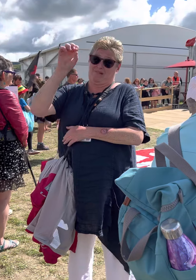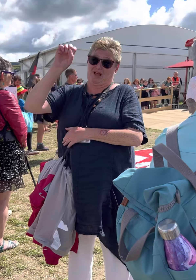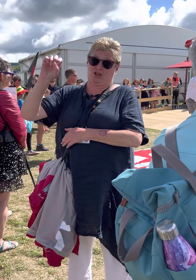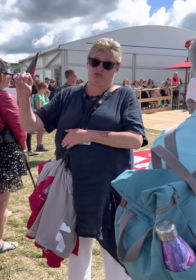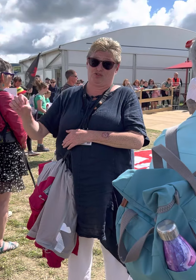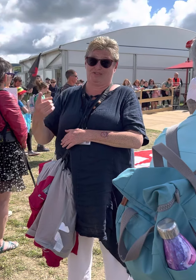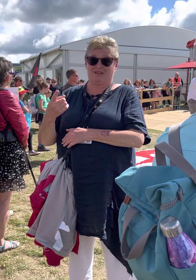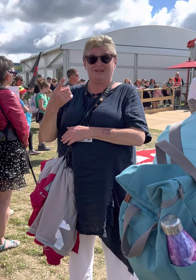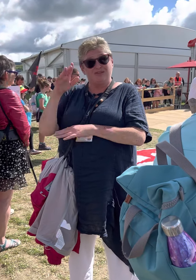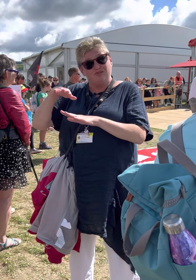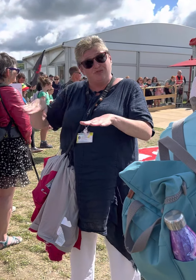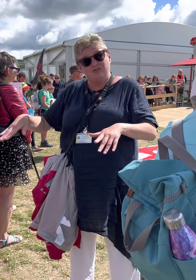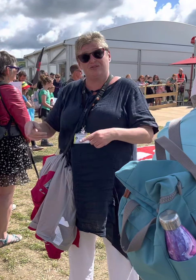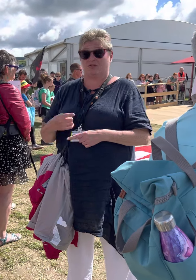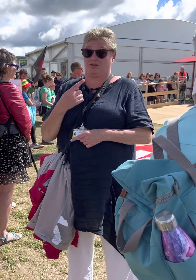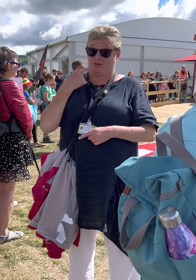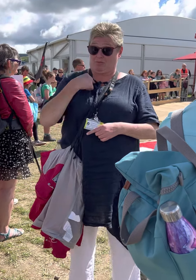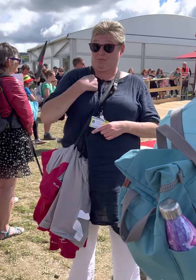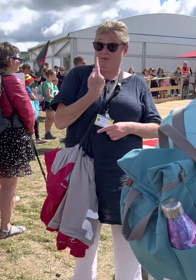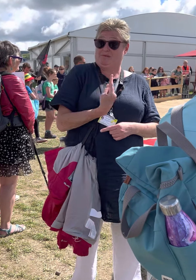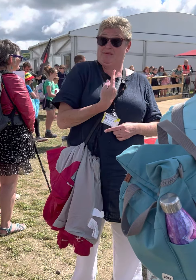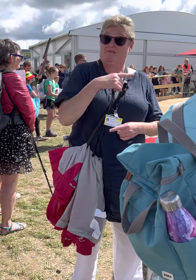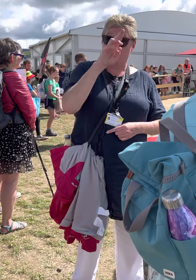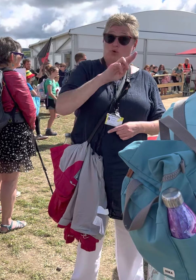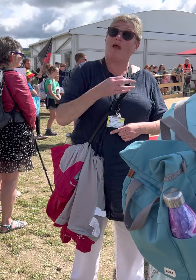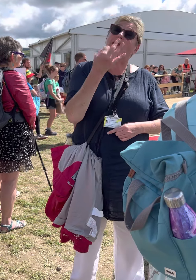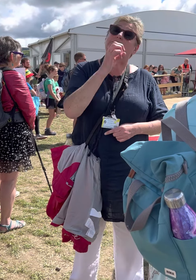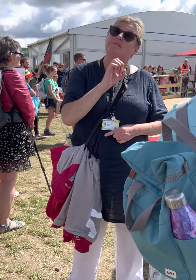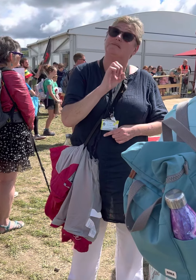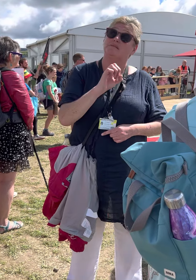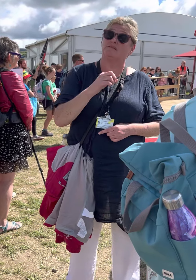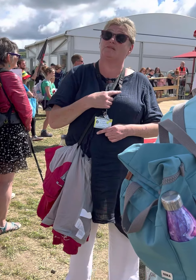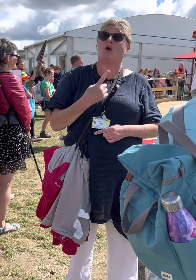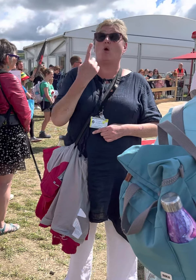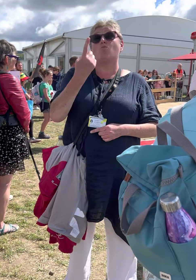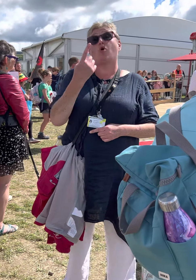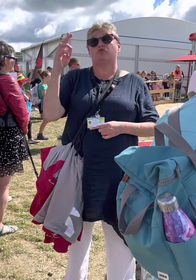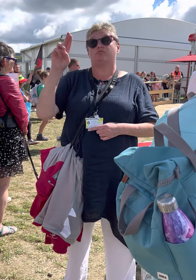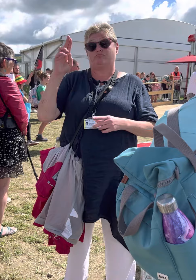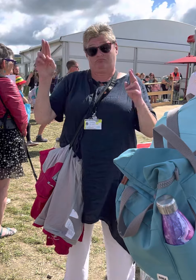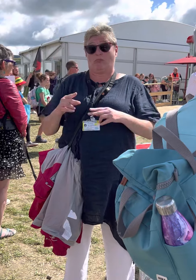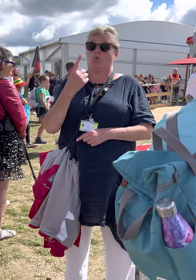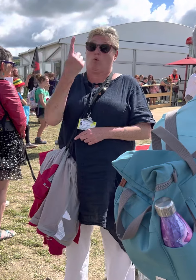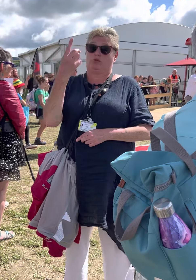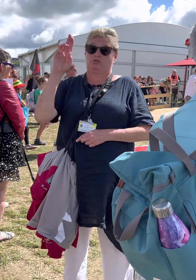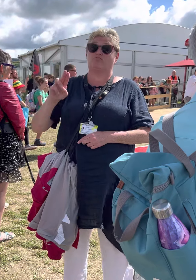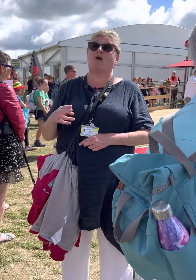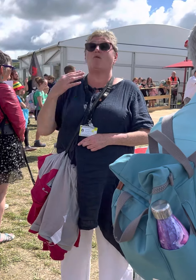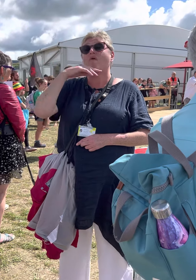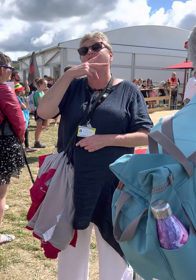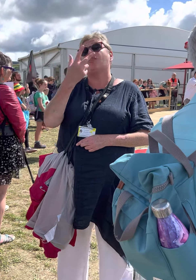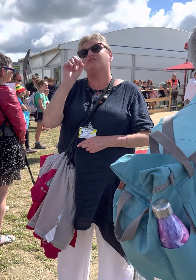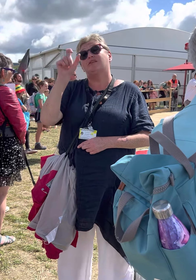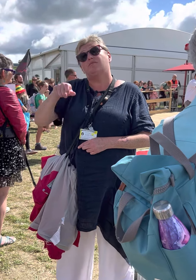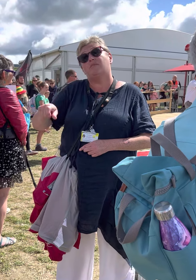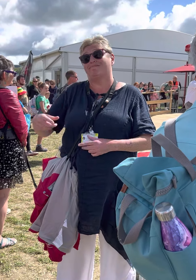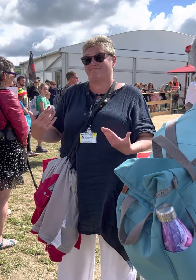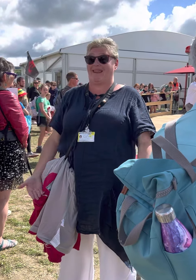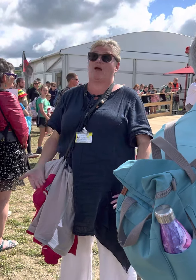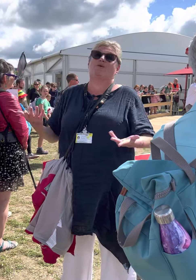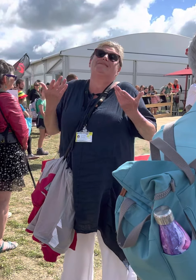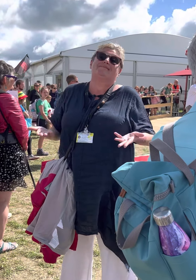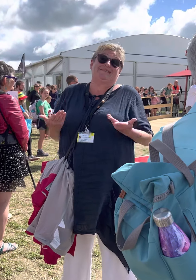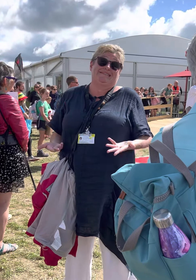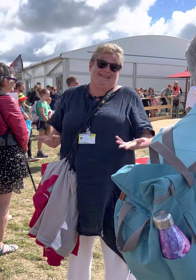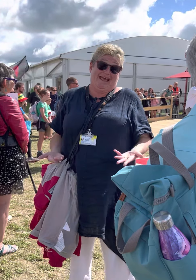blant. Pan o'n i yn yr ysgol, yn yr 80au, oedd na 1 ysgol gynradd, efo tua 30 o blant. Rwan,